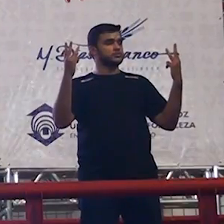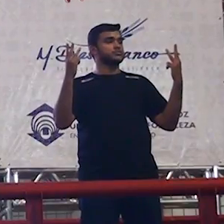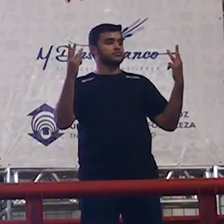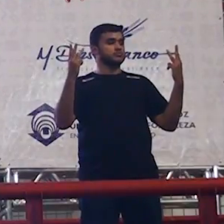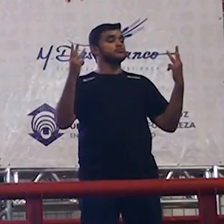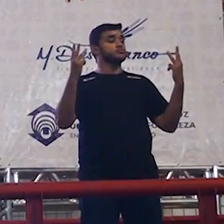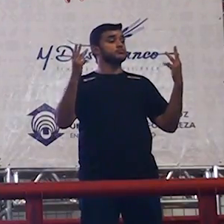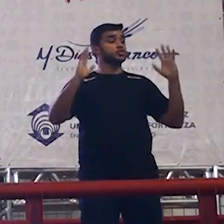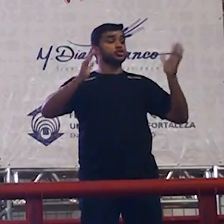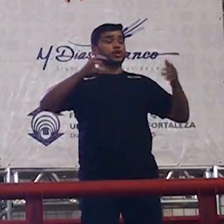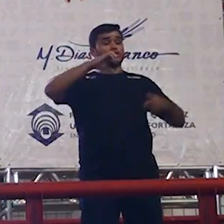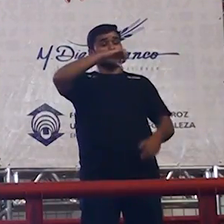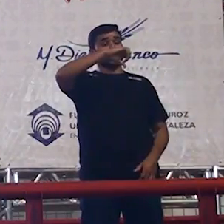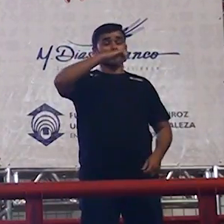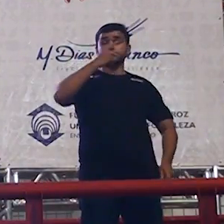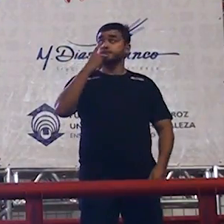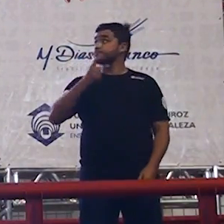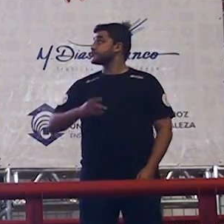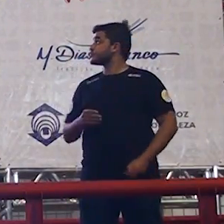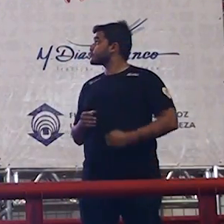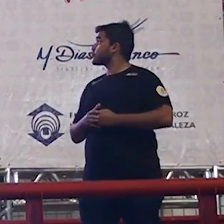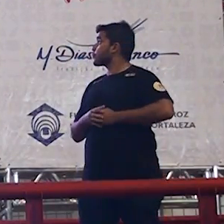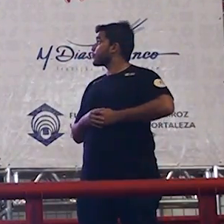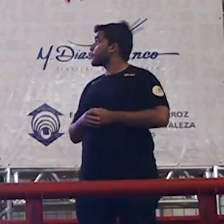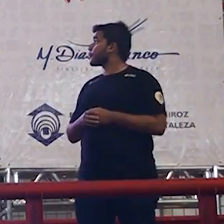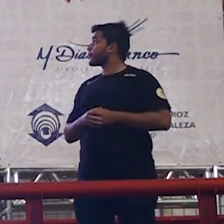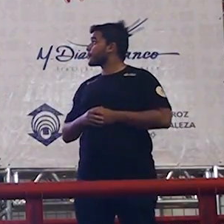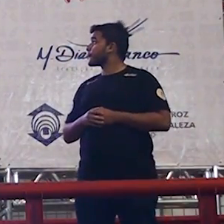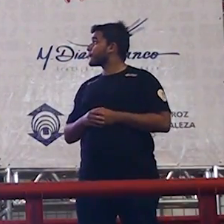porque o 9 eu já tenho no meio. Certo?